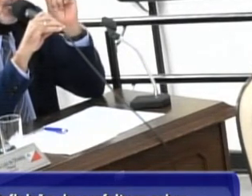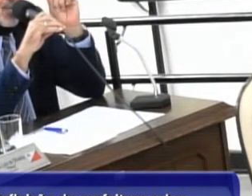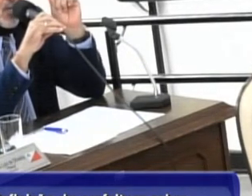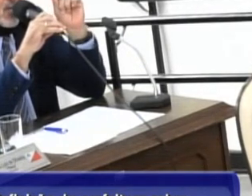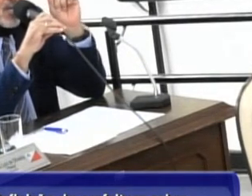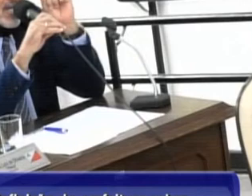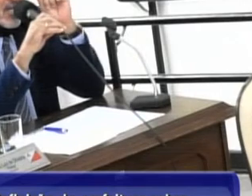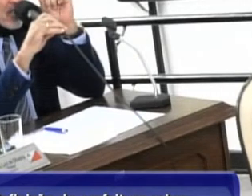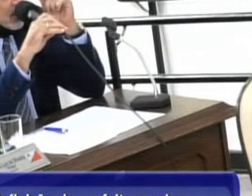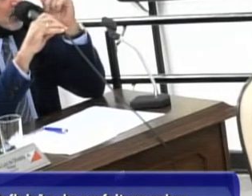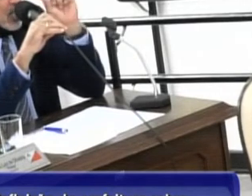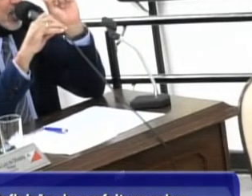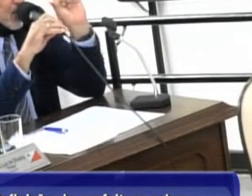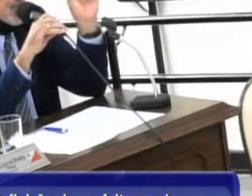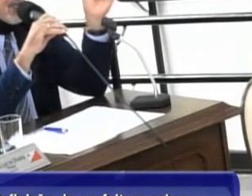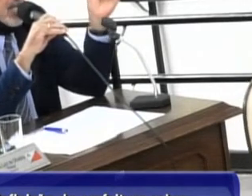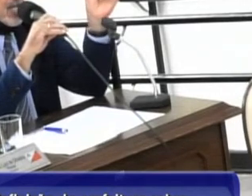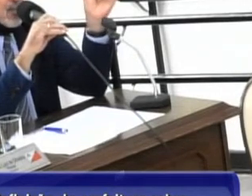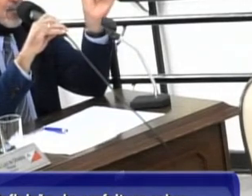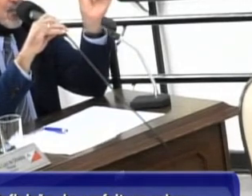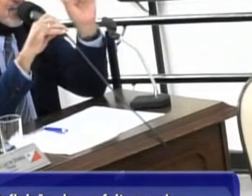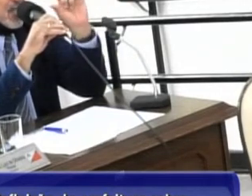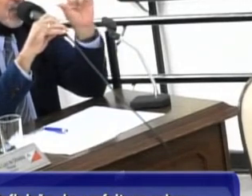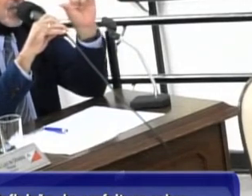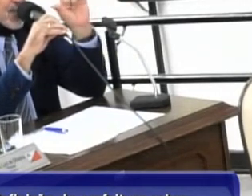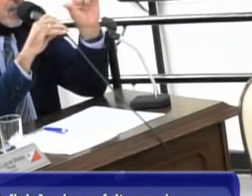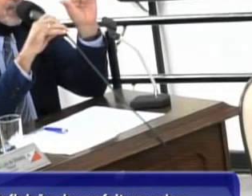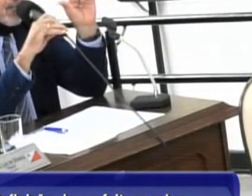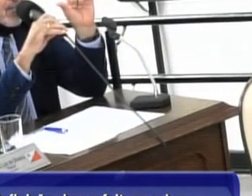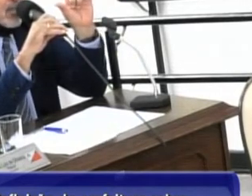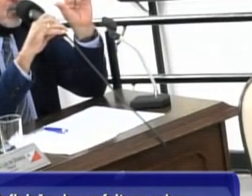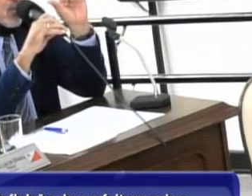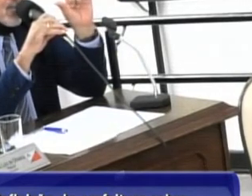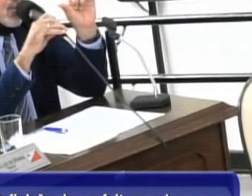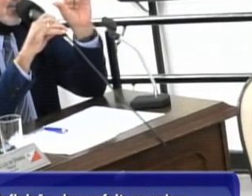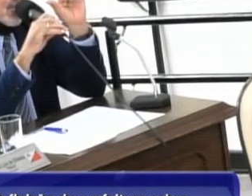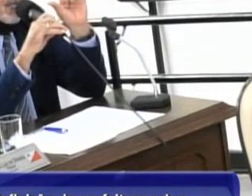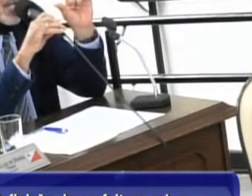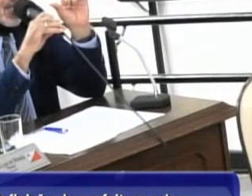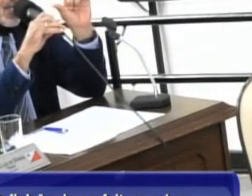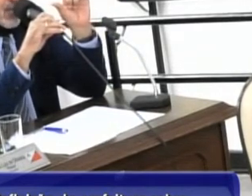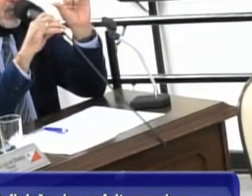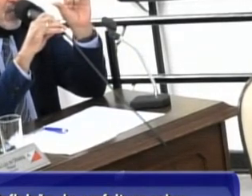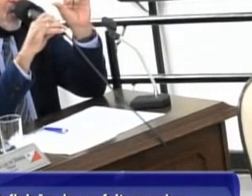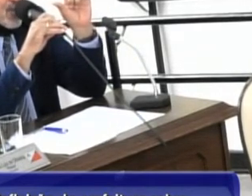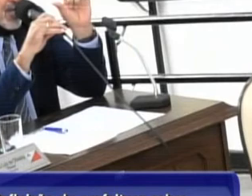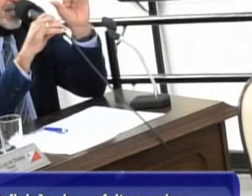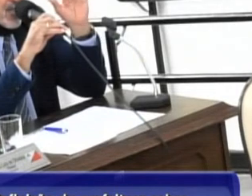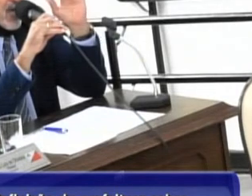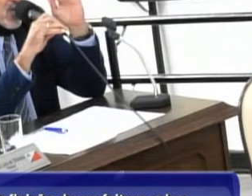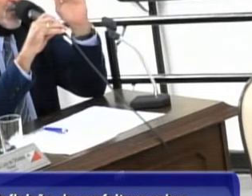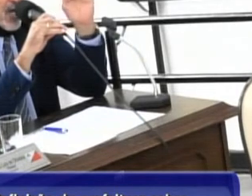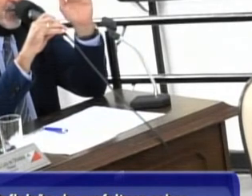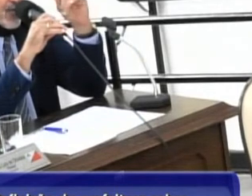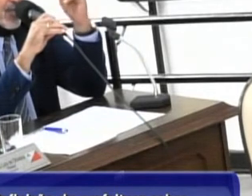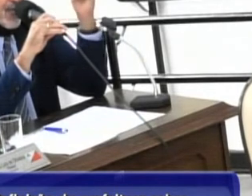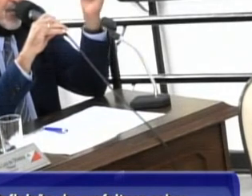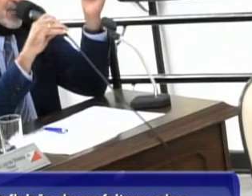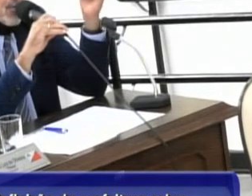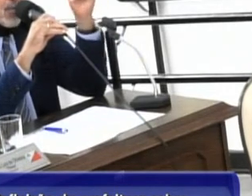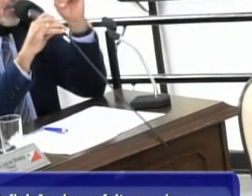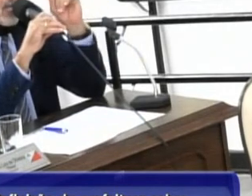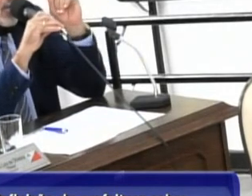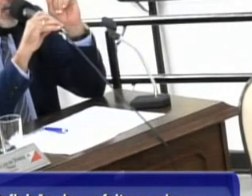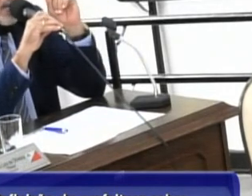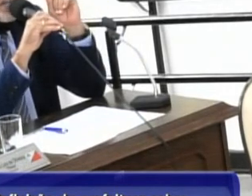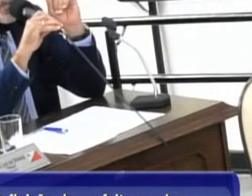um bolsão, é um assunto diferente. Só para você ter uma noção, no bolsão São Francisco, onde tem aqueles vários prédios que ficam em